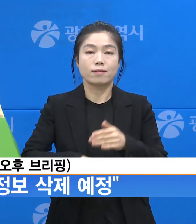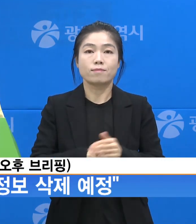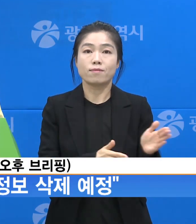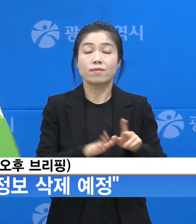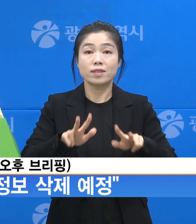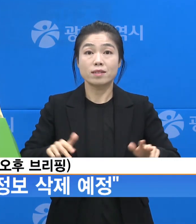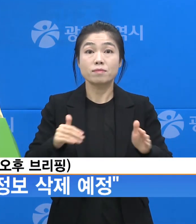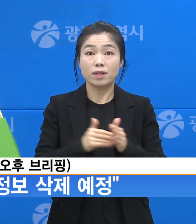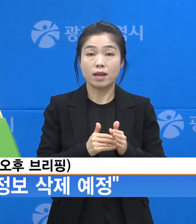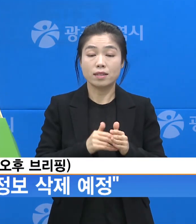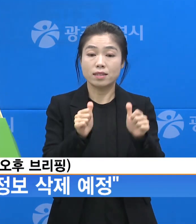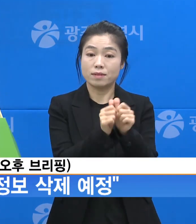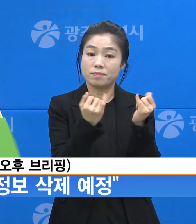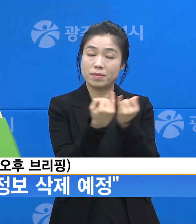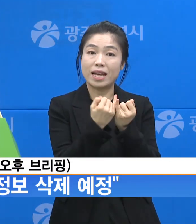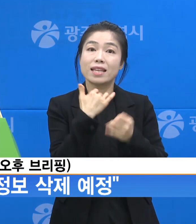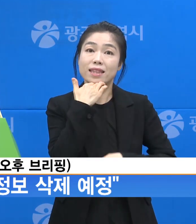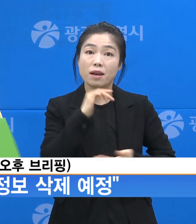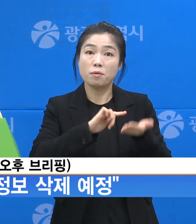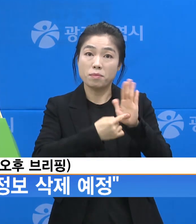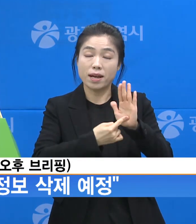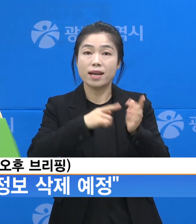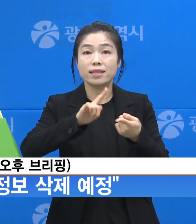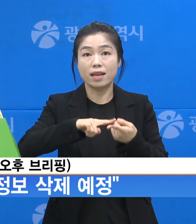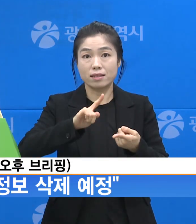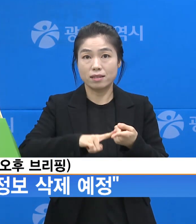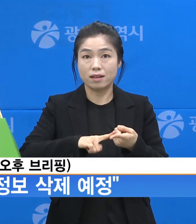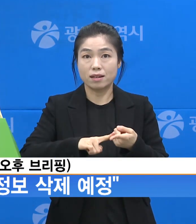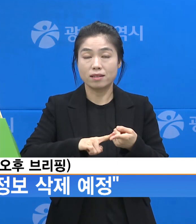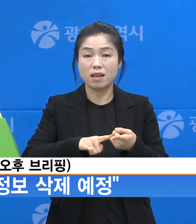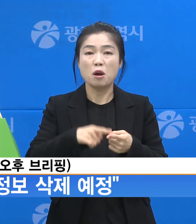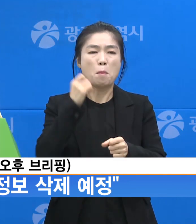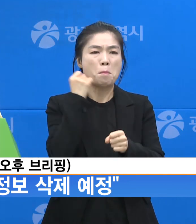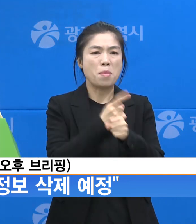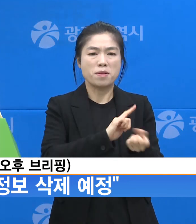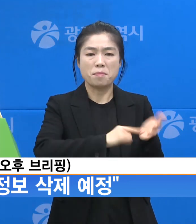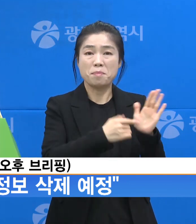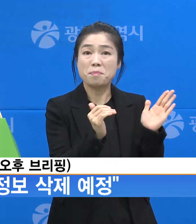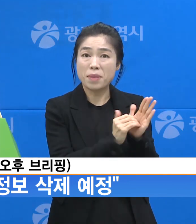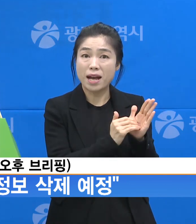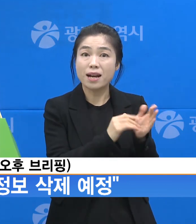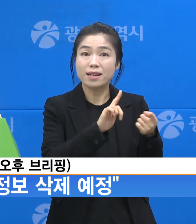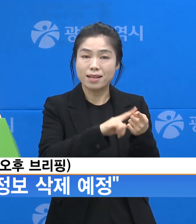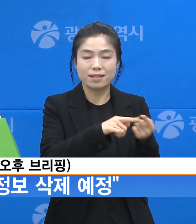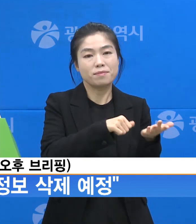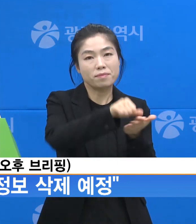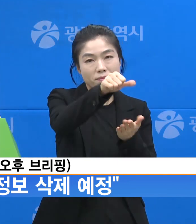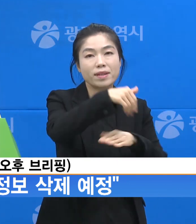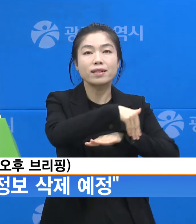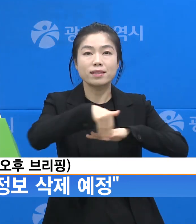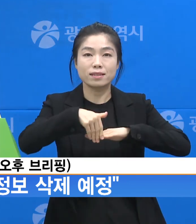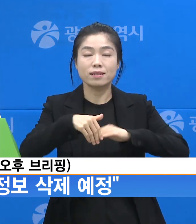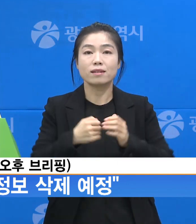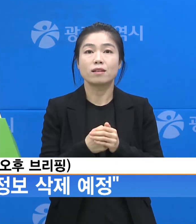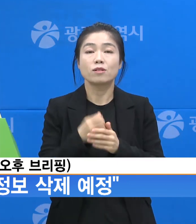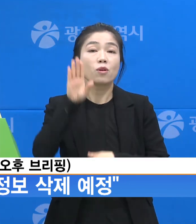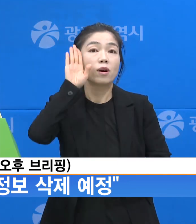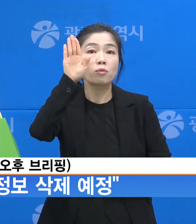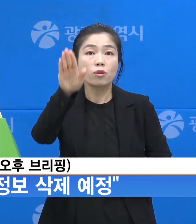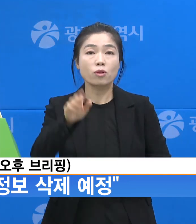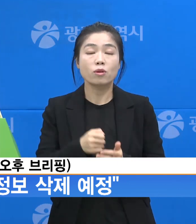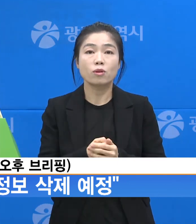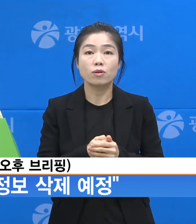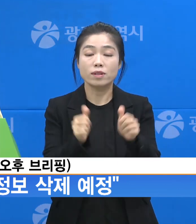저희들이 그동안 성별과 나이를 공개한 부분에 대해서 기 공개된 부분도 이 부분을 좀 삭제할 예정이고요.